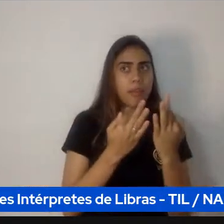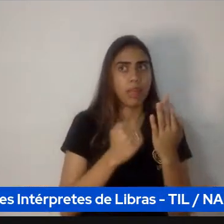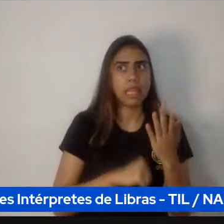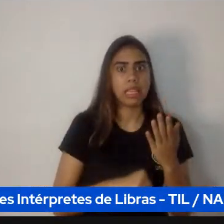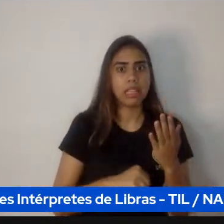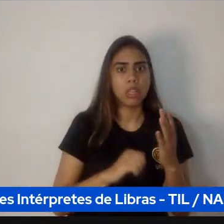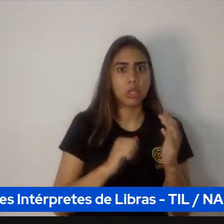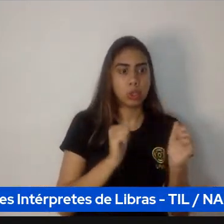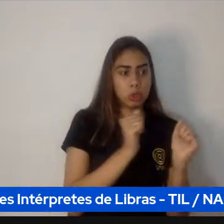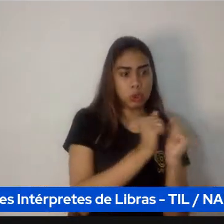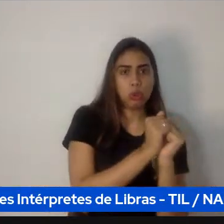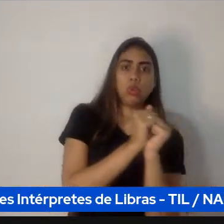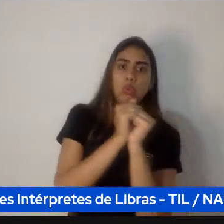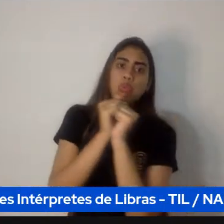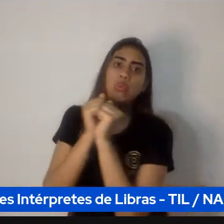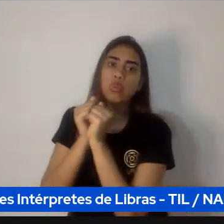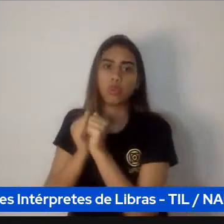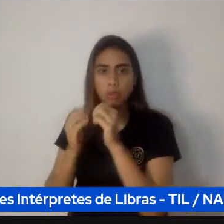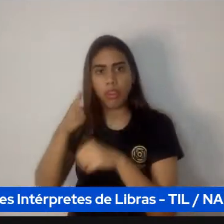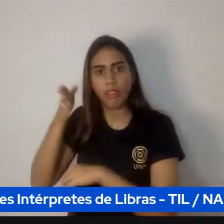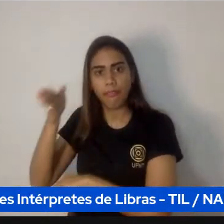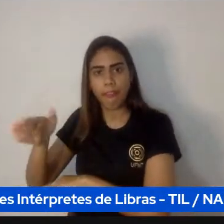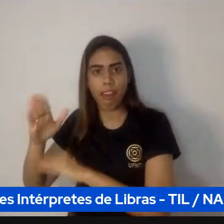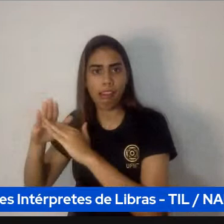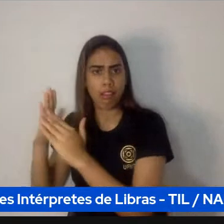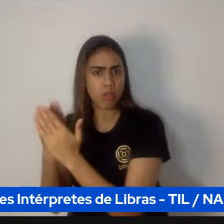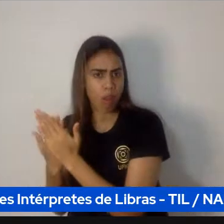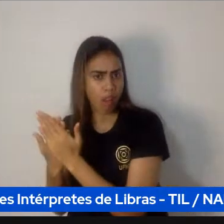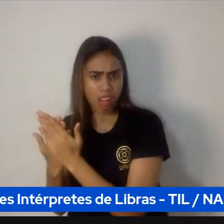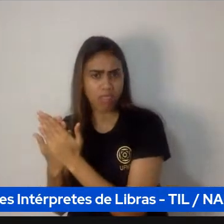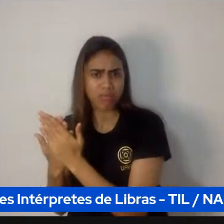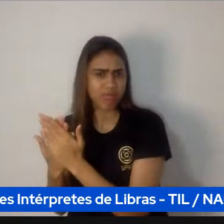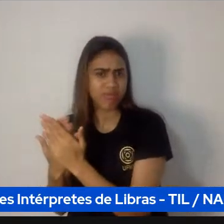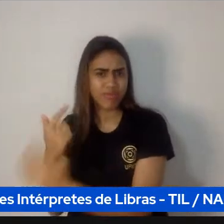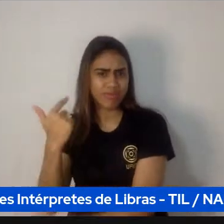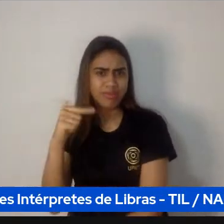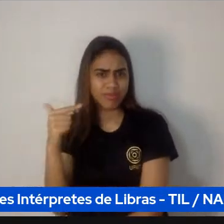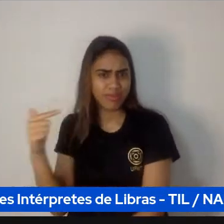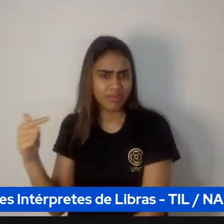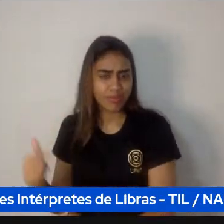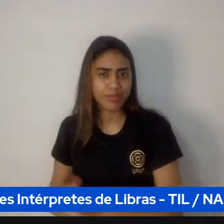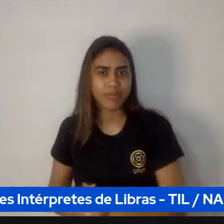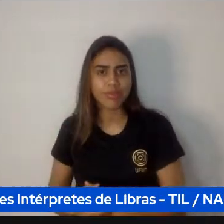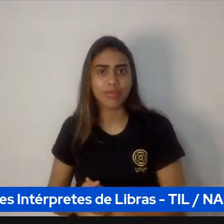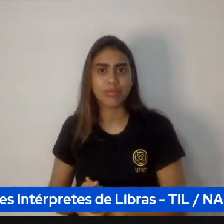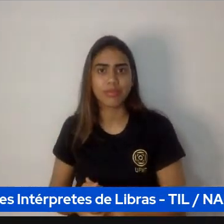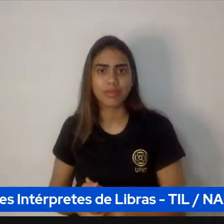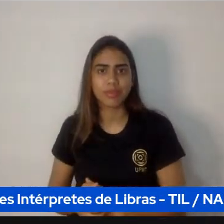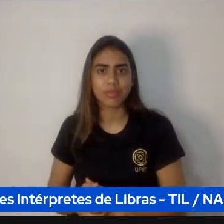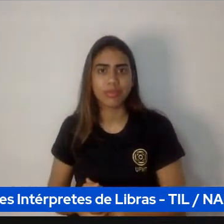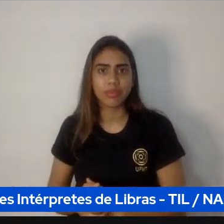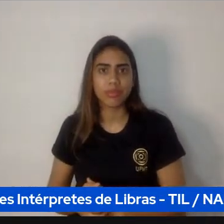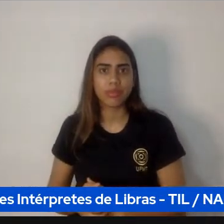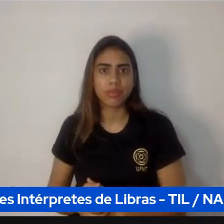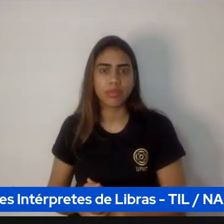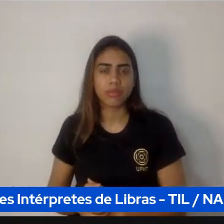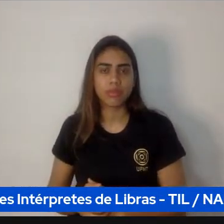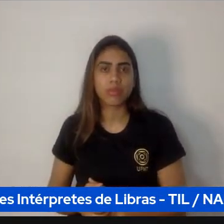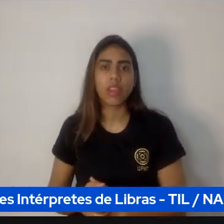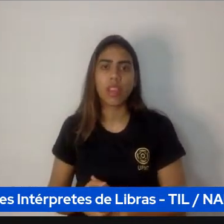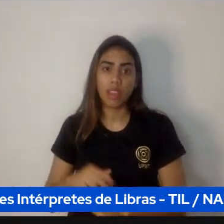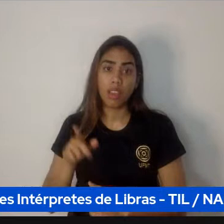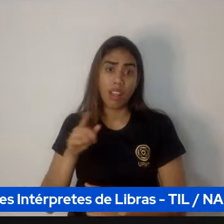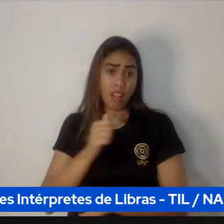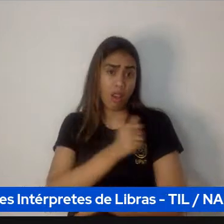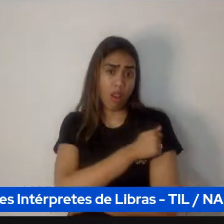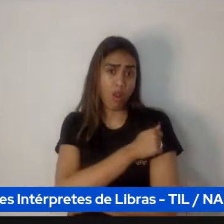que esse aluno possa estar sozinho ali dentro da escola, tá com outras pessoas, tá com... Então, se não, a escola também